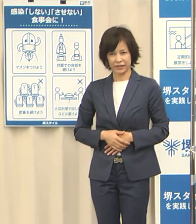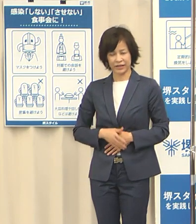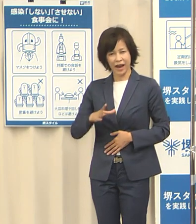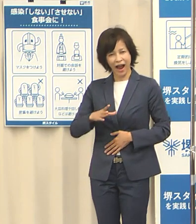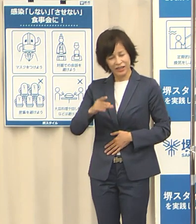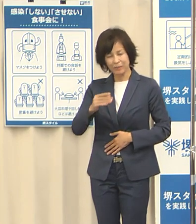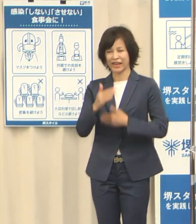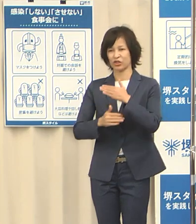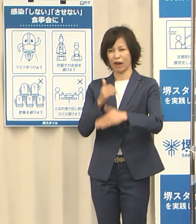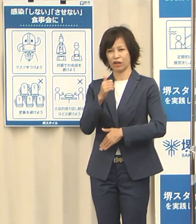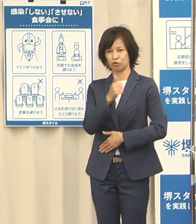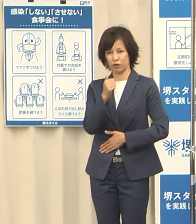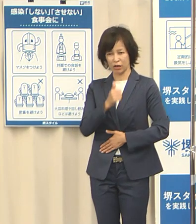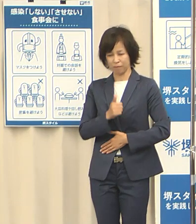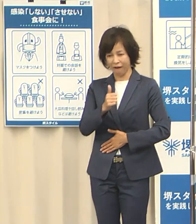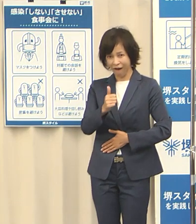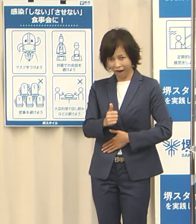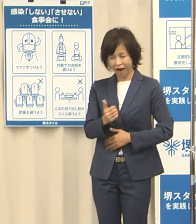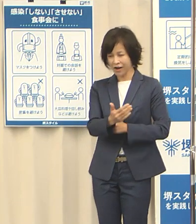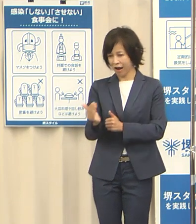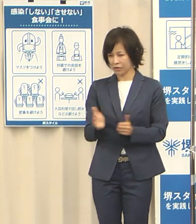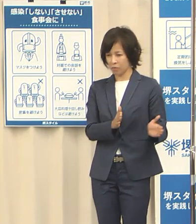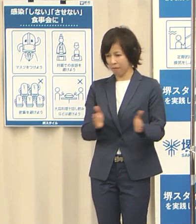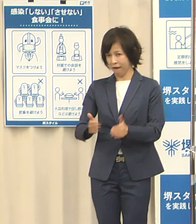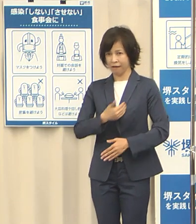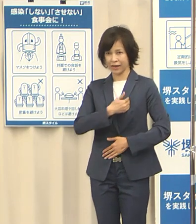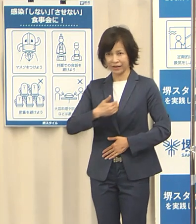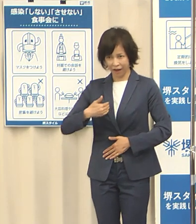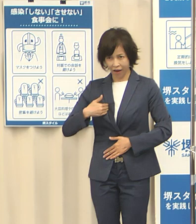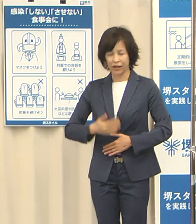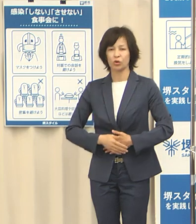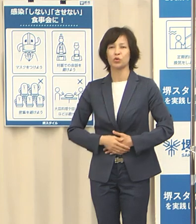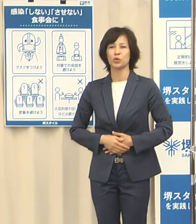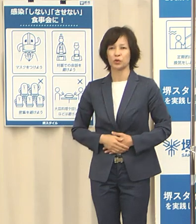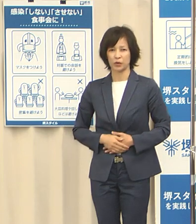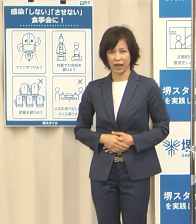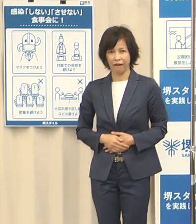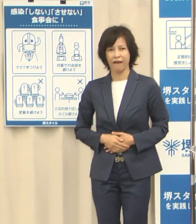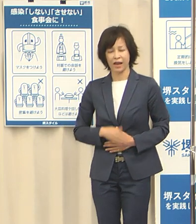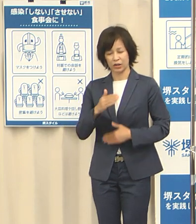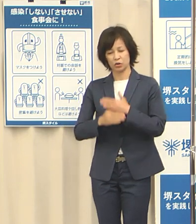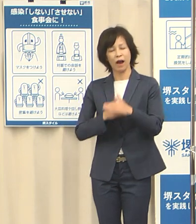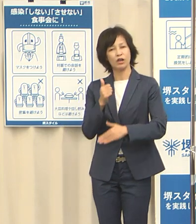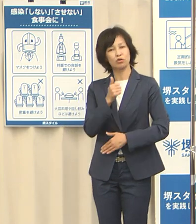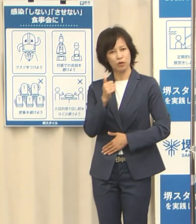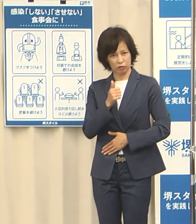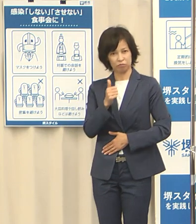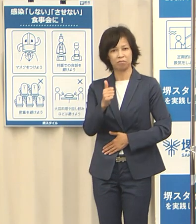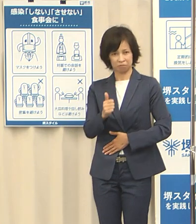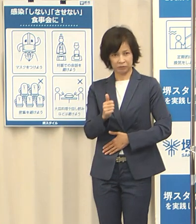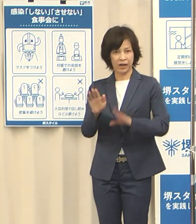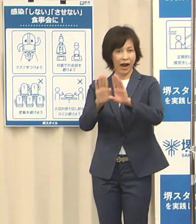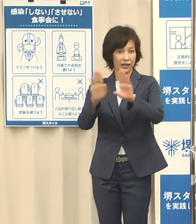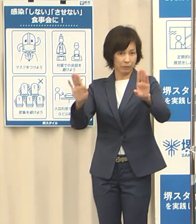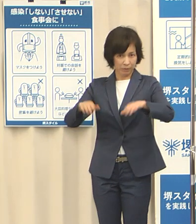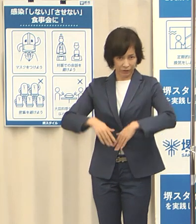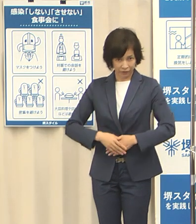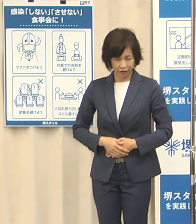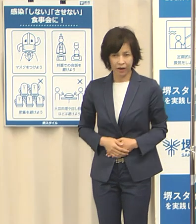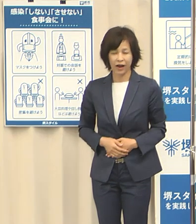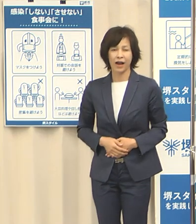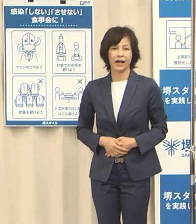ういう環境が整ったということですので、今回から手話通訳の方に入っていただいております。これ